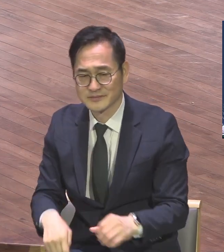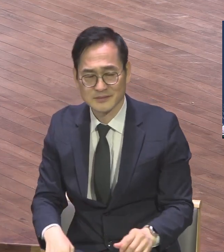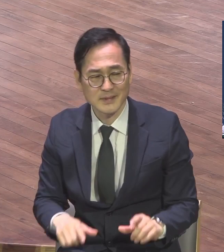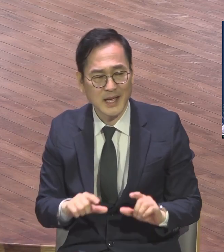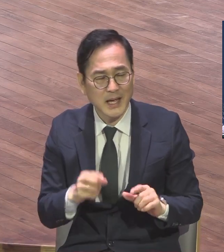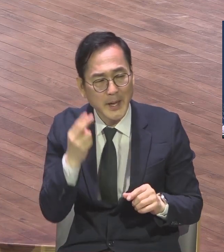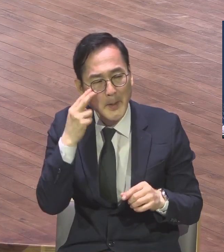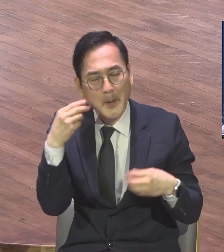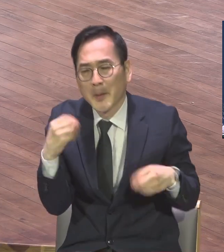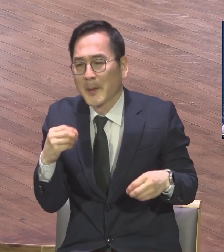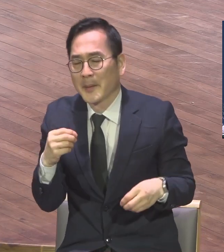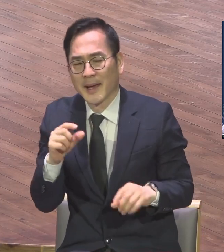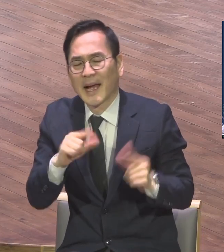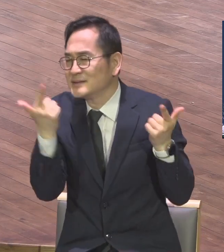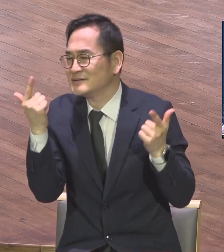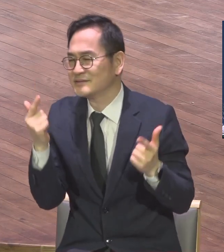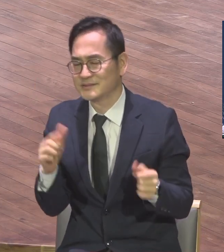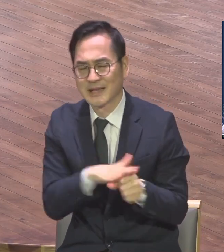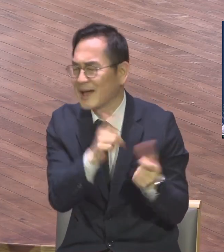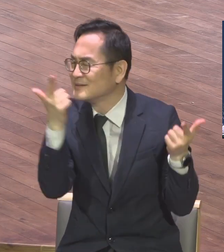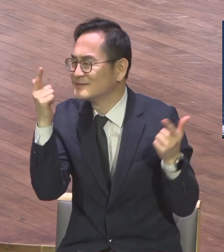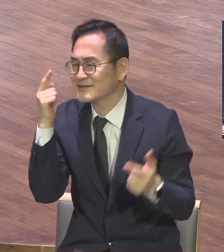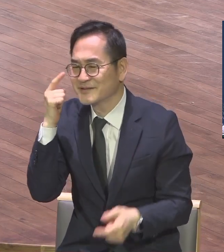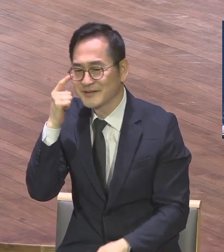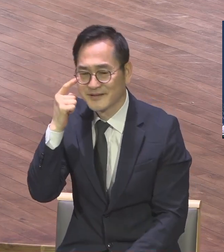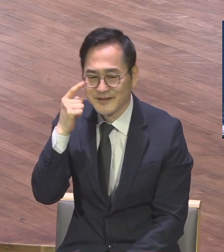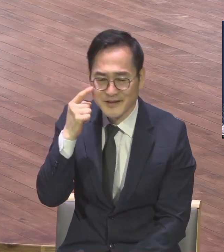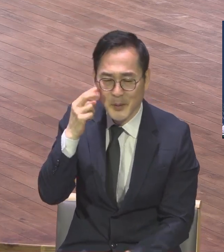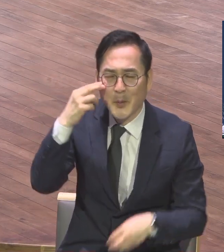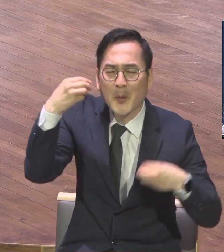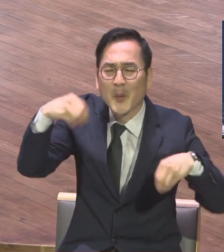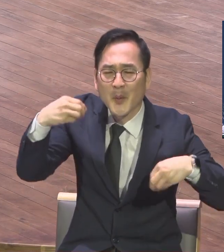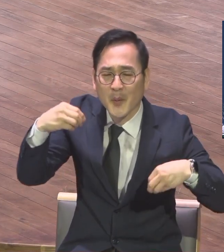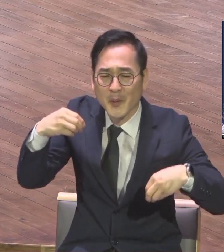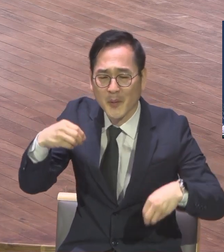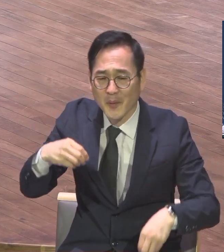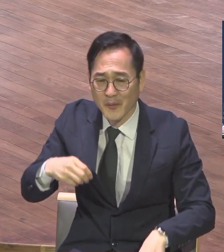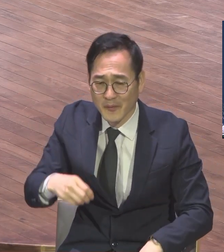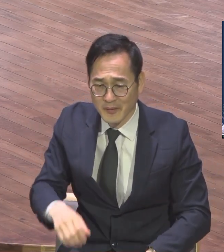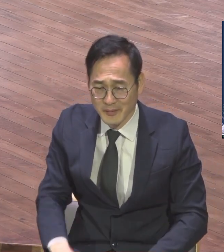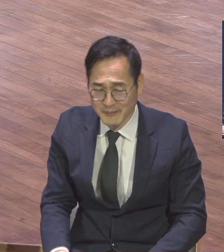안 그런 척 했더래요. 안 그런 척 하면 안 돼요.